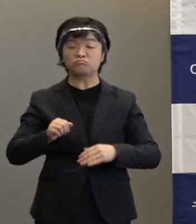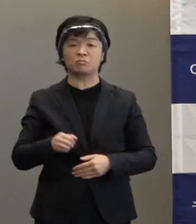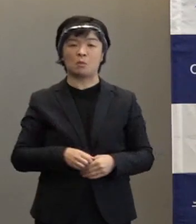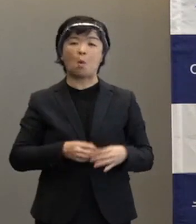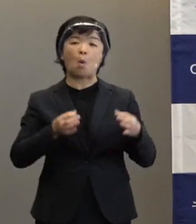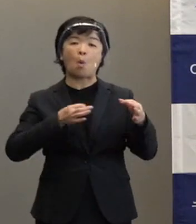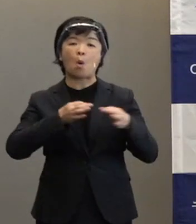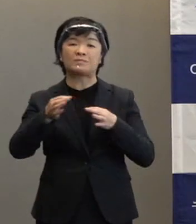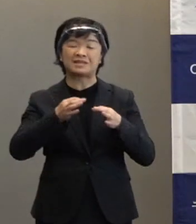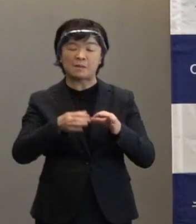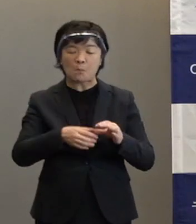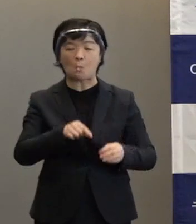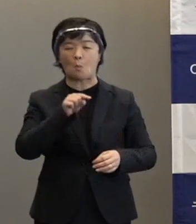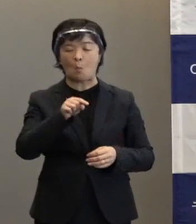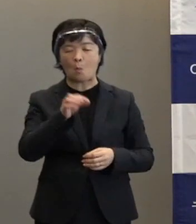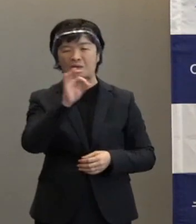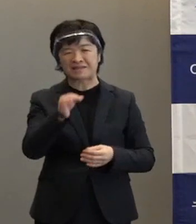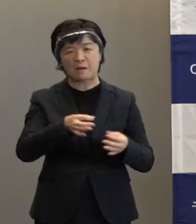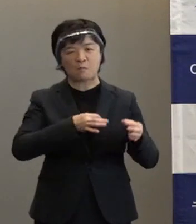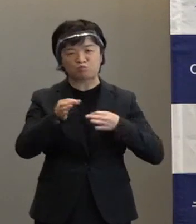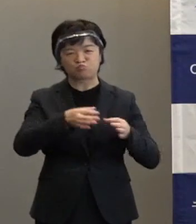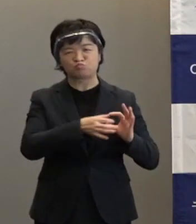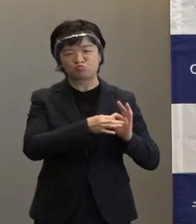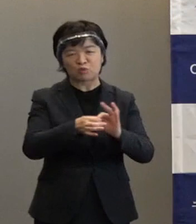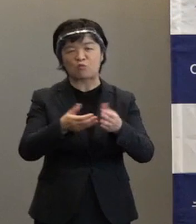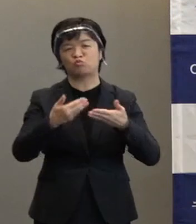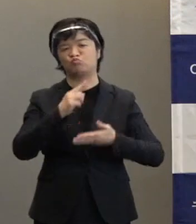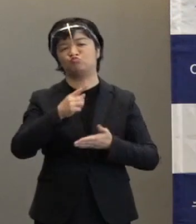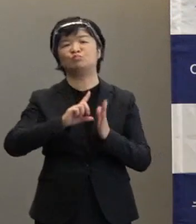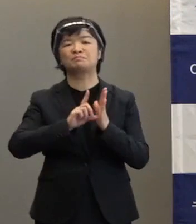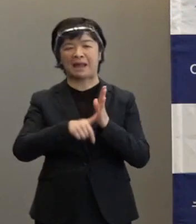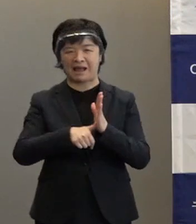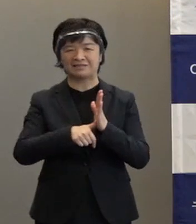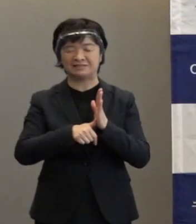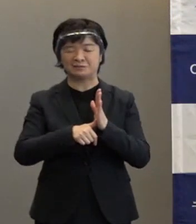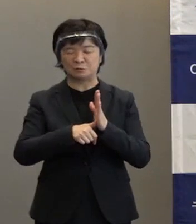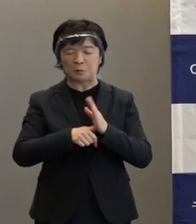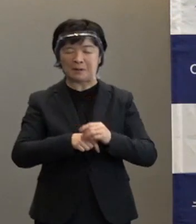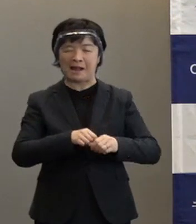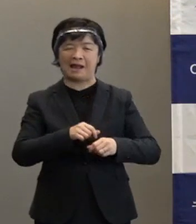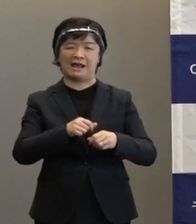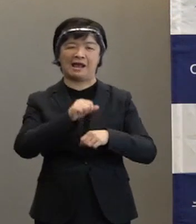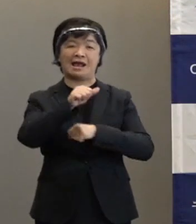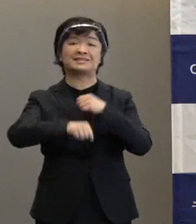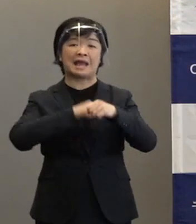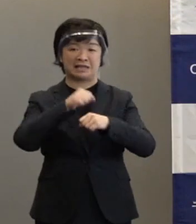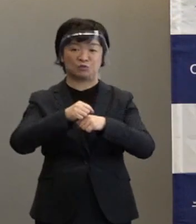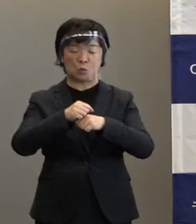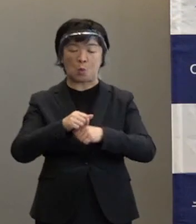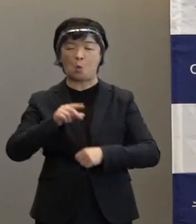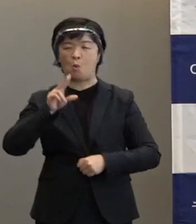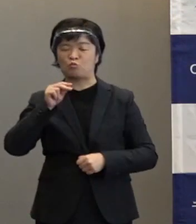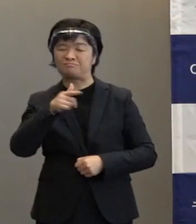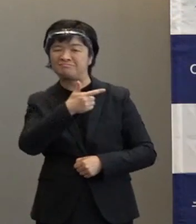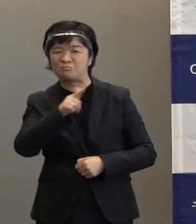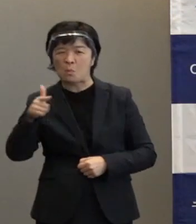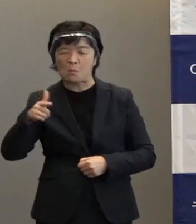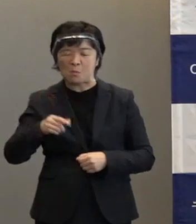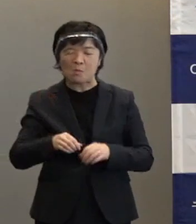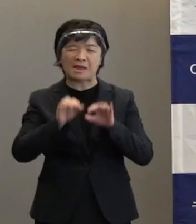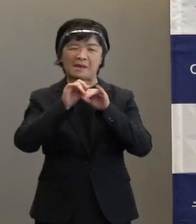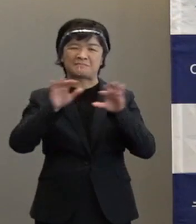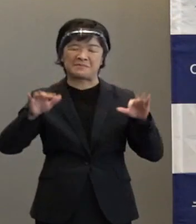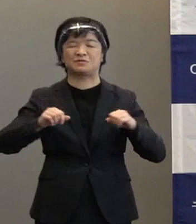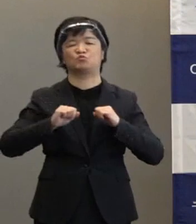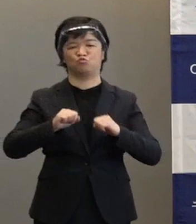していただける店舗については、特設サイトや SNS で重点的に PR をしてまいります。コンテストの参加